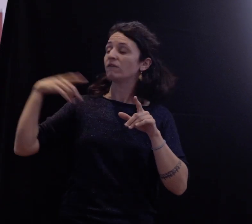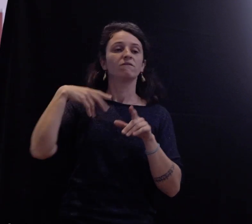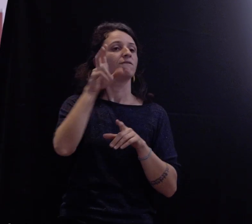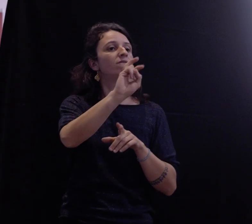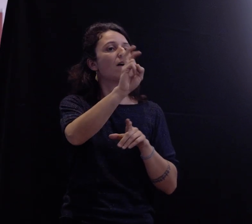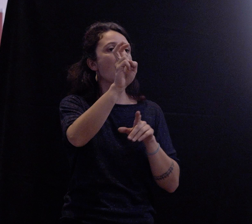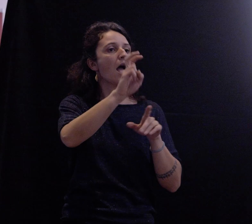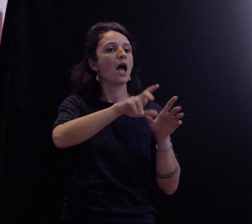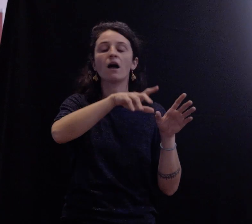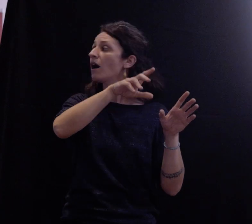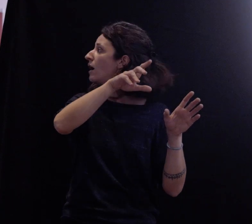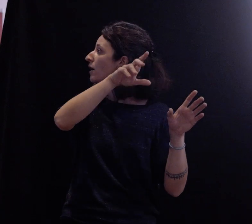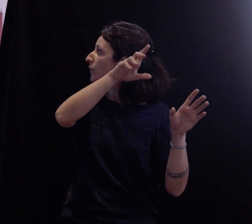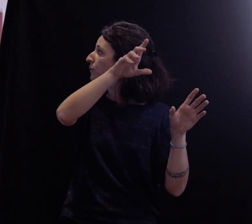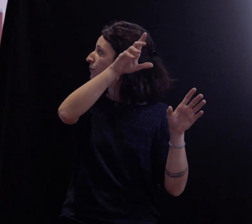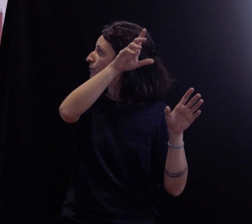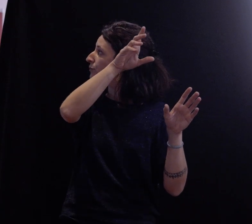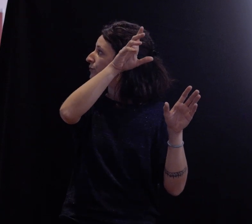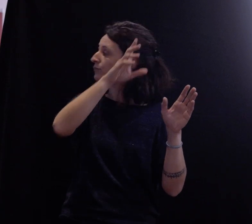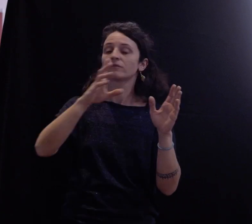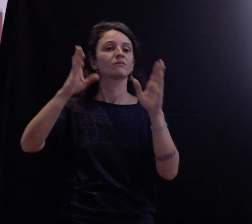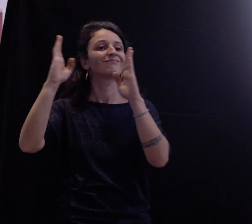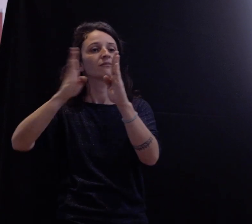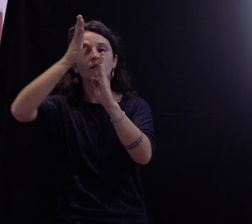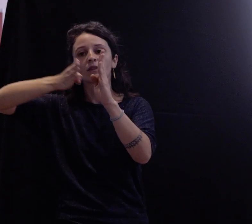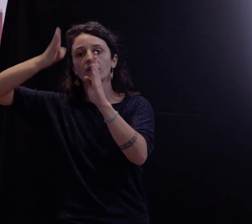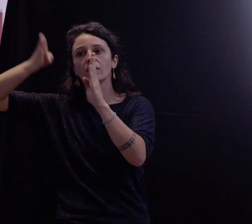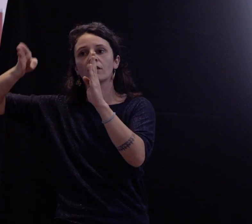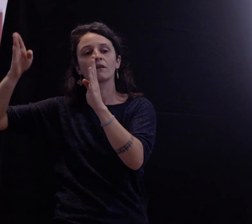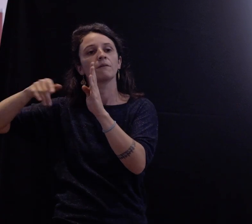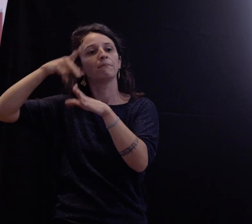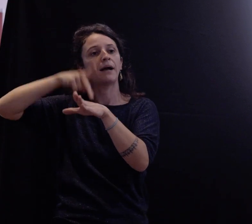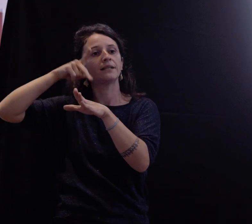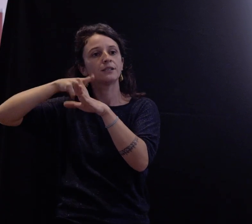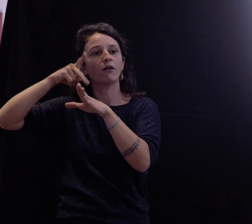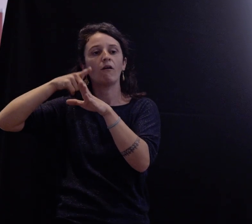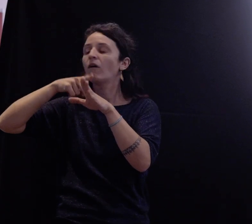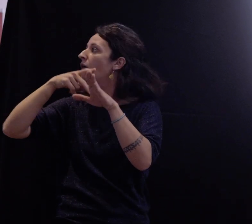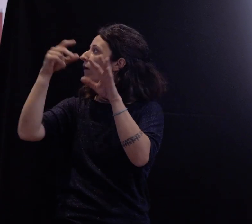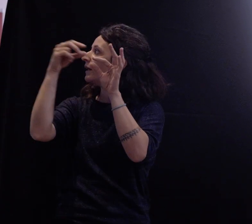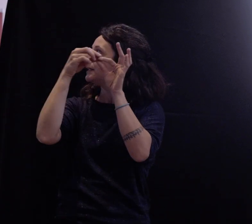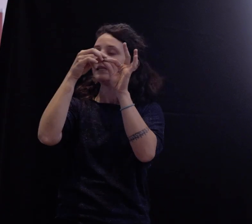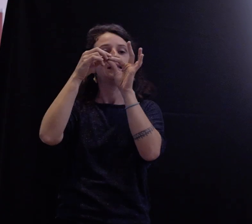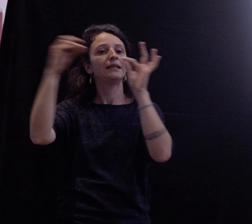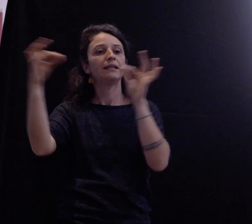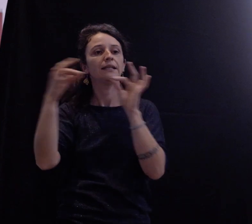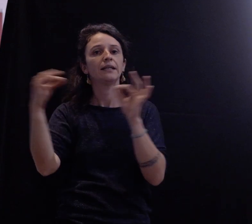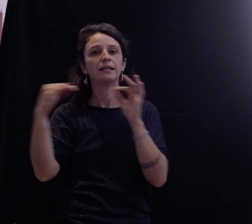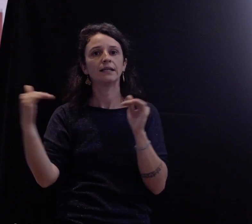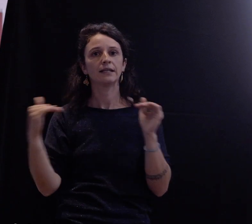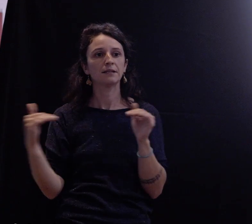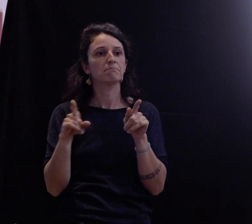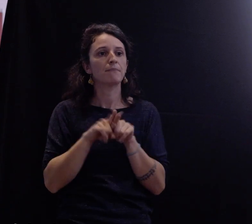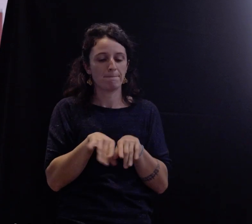chaque colonne un patient et pour chaque ligne une machine. Donc ça dit si c'est en jaune, je crois, c'est allumé, la